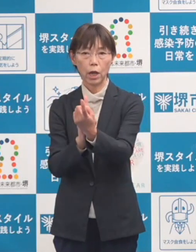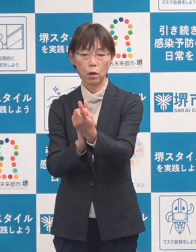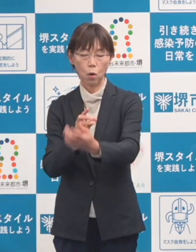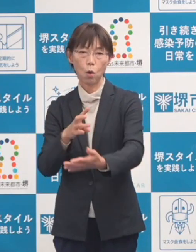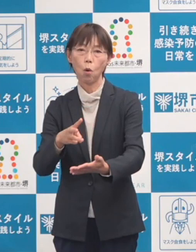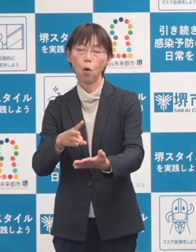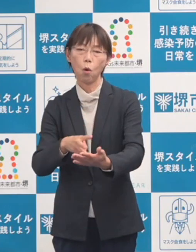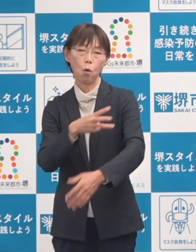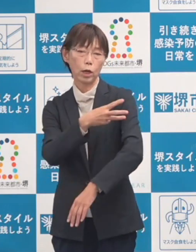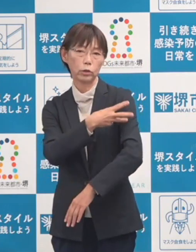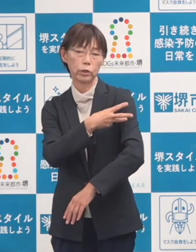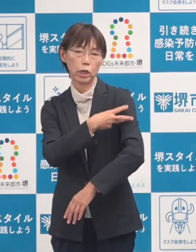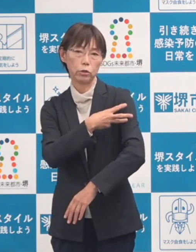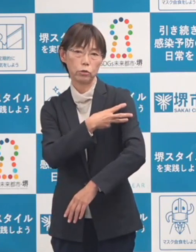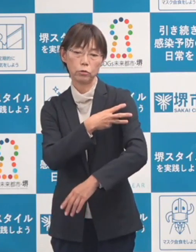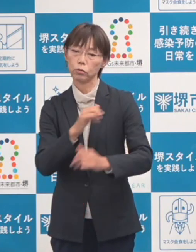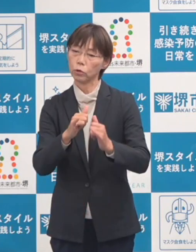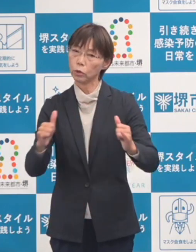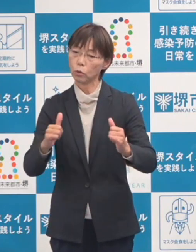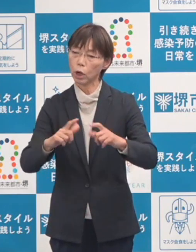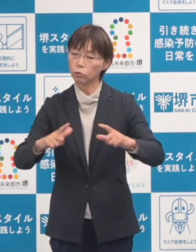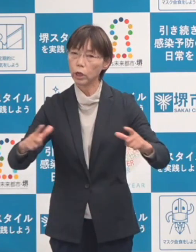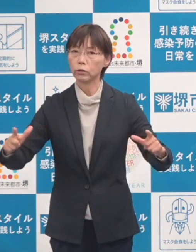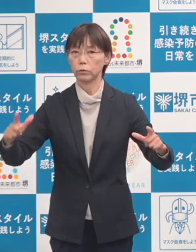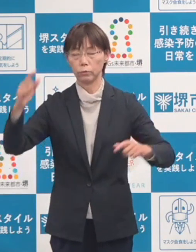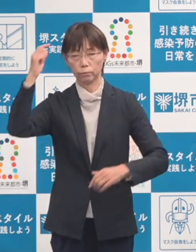増えてくるものと考えております。